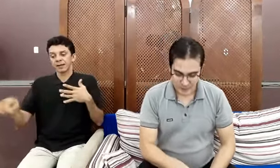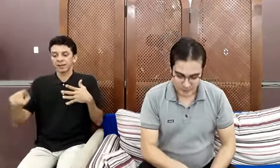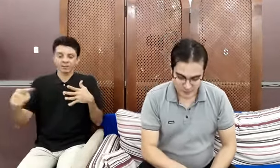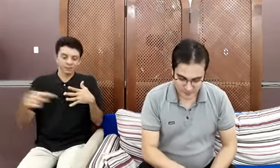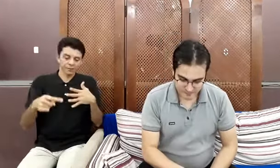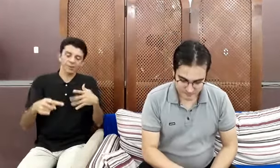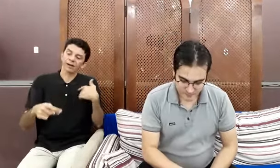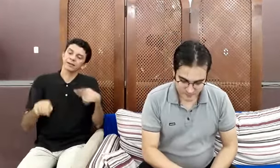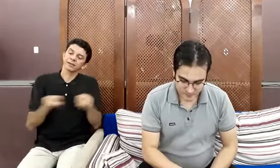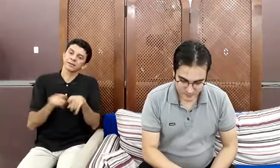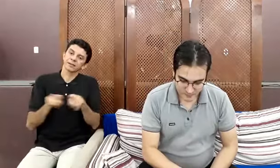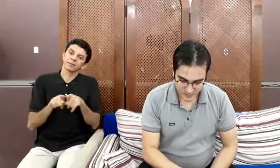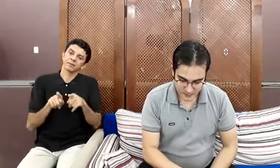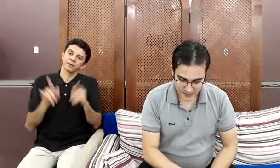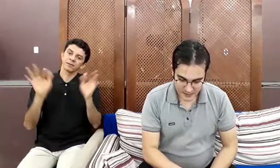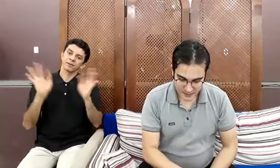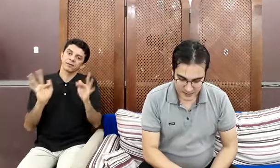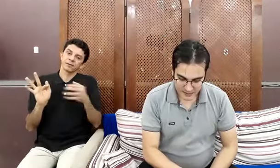Irmãos,